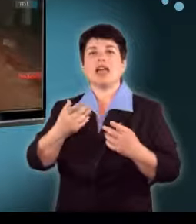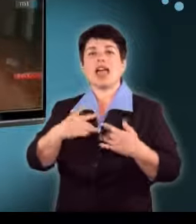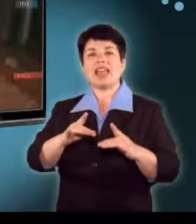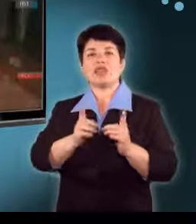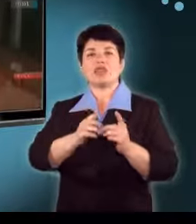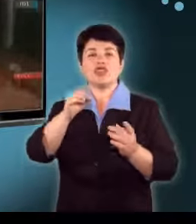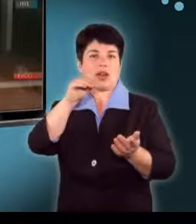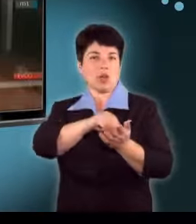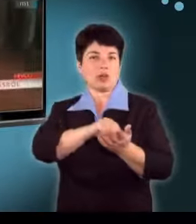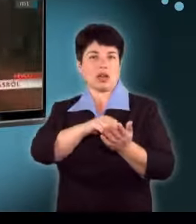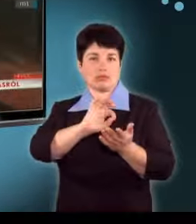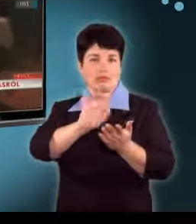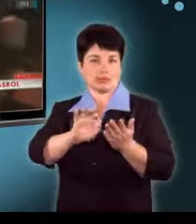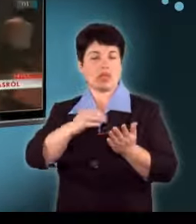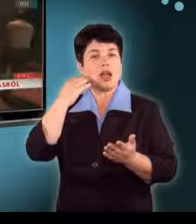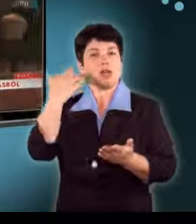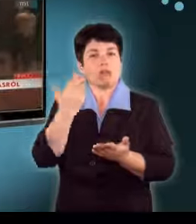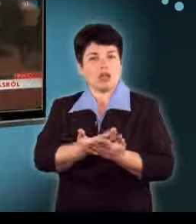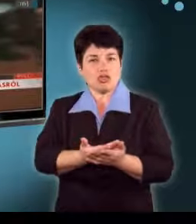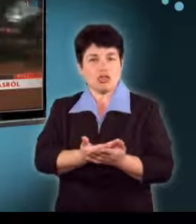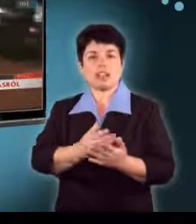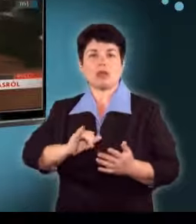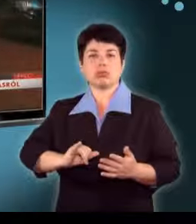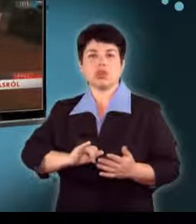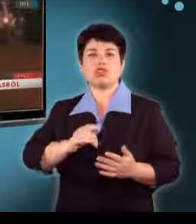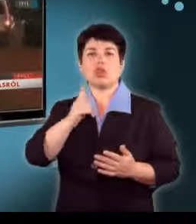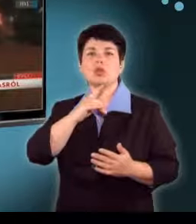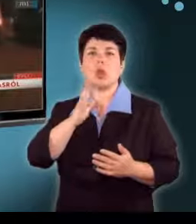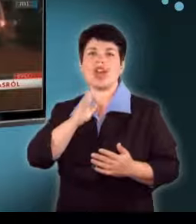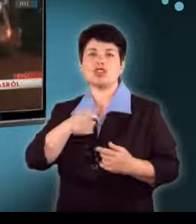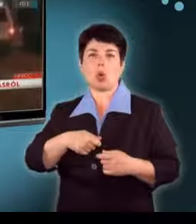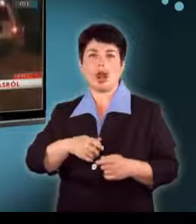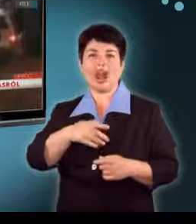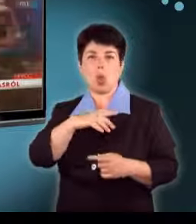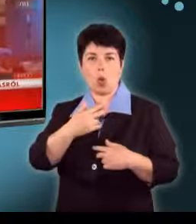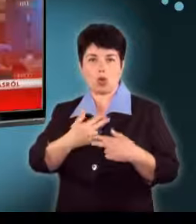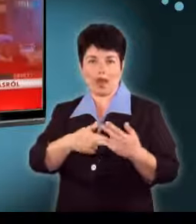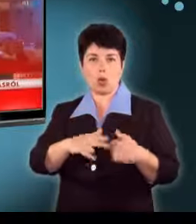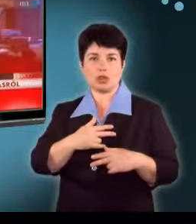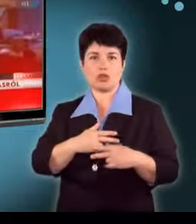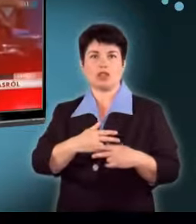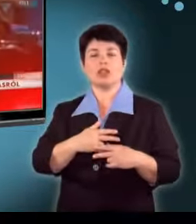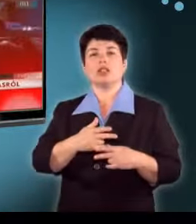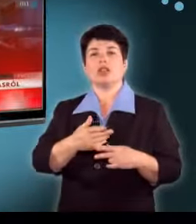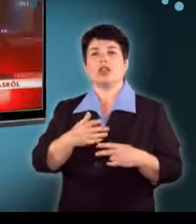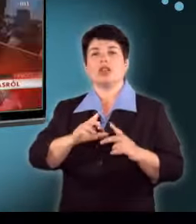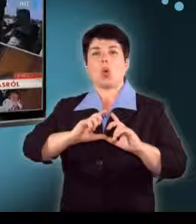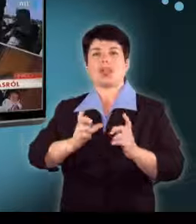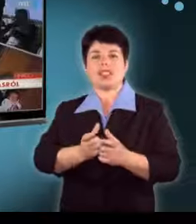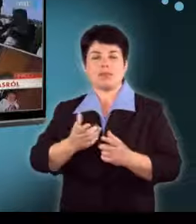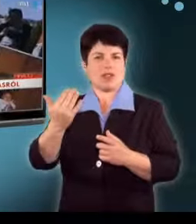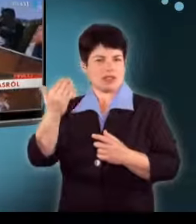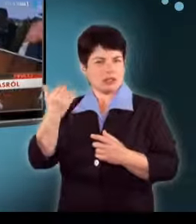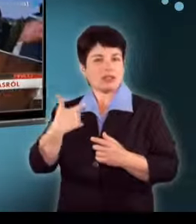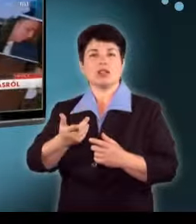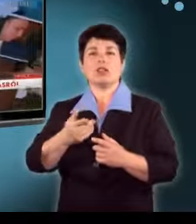a bolíviai biztonsági erők vették őrizetbe, azzal a gyanúval, hogy társaival együtt merényletet tervezett Evo Morales elnök ellen.